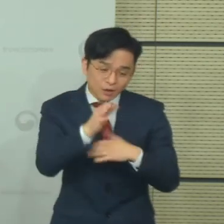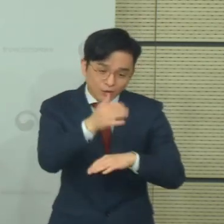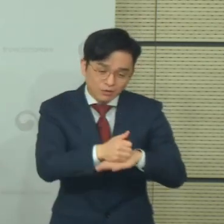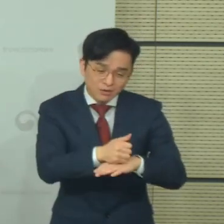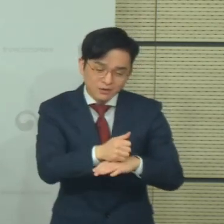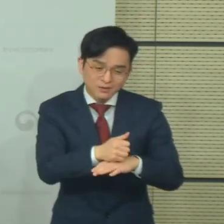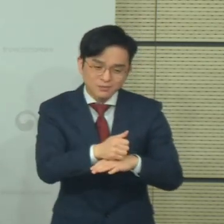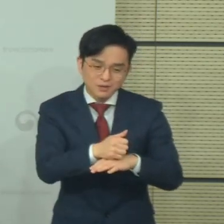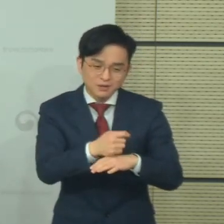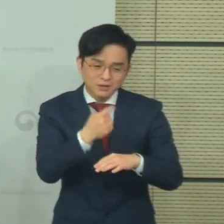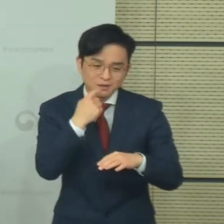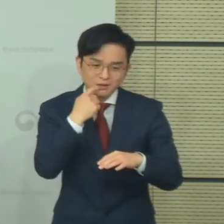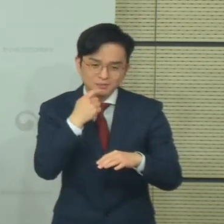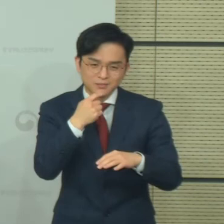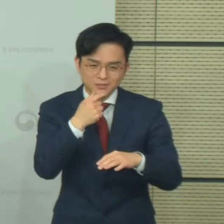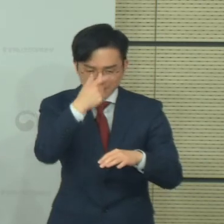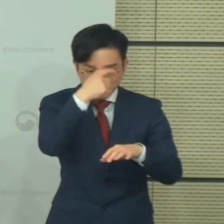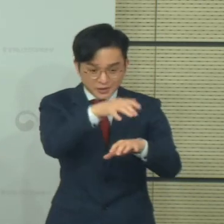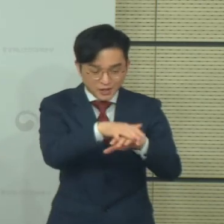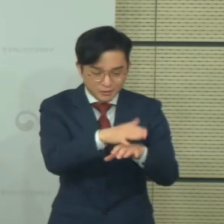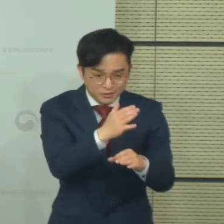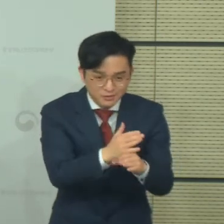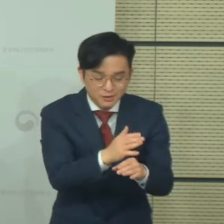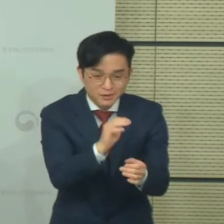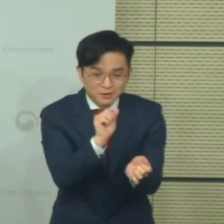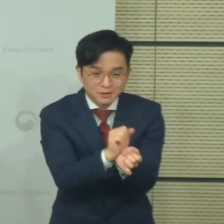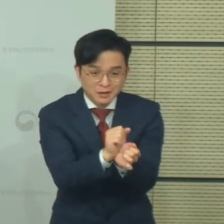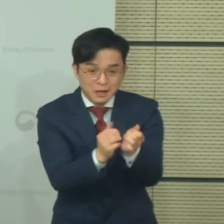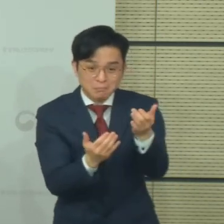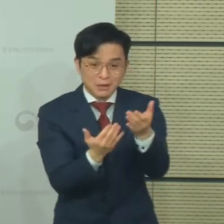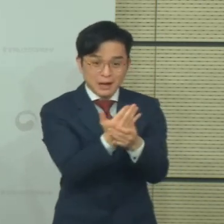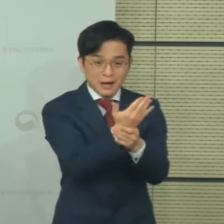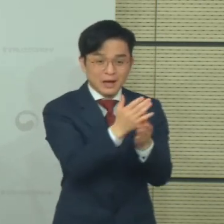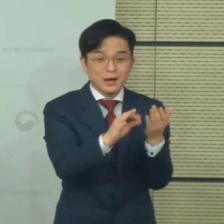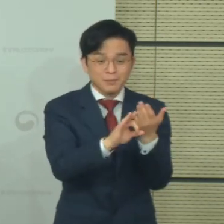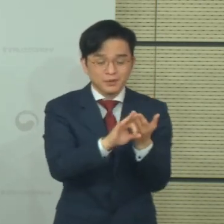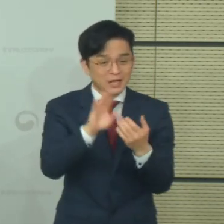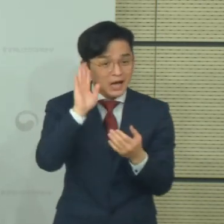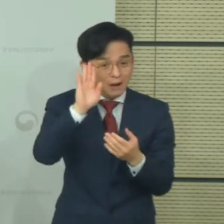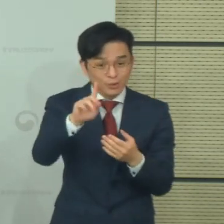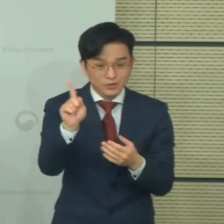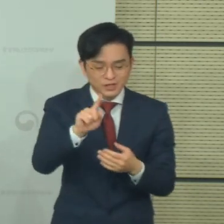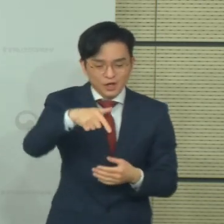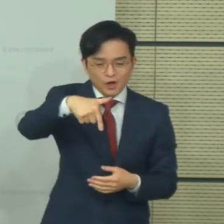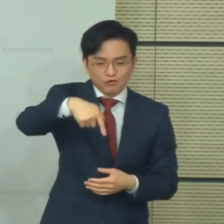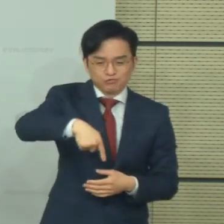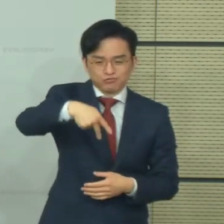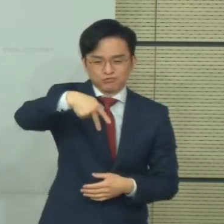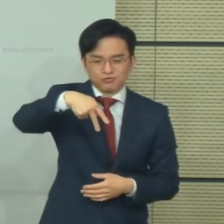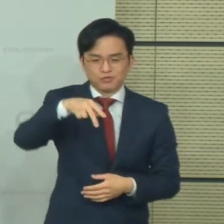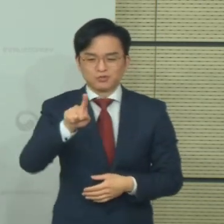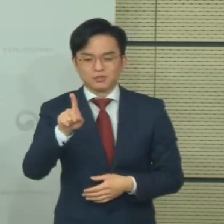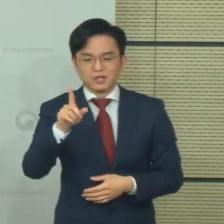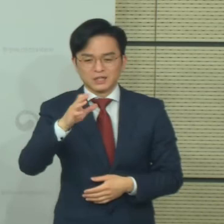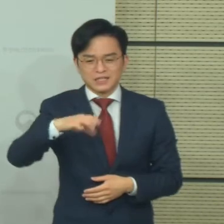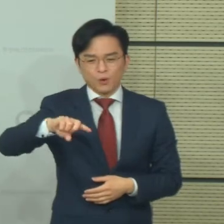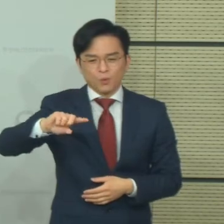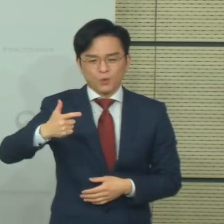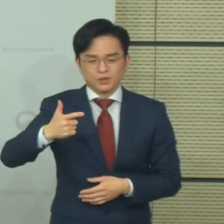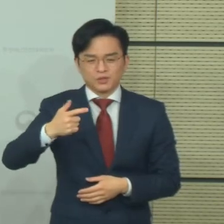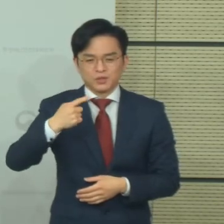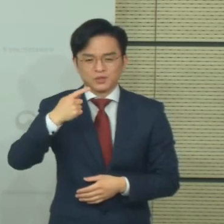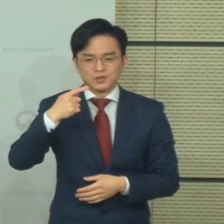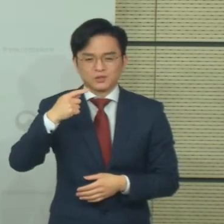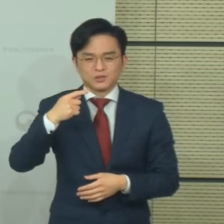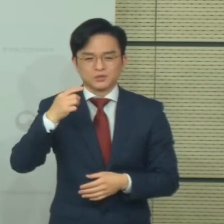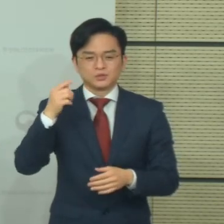저희가 구상권을 이제 청구할 수 있는 그런 이제 후속적인 조치는 있다라는 말씀을 드립니다. 네,